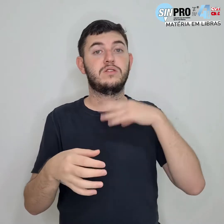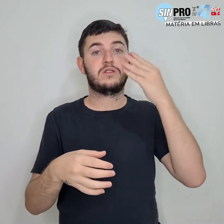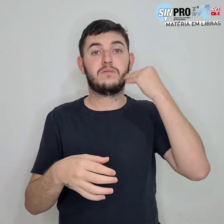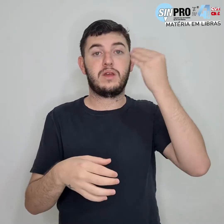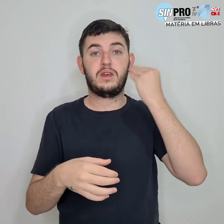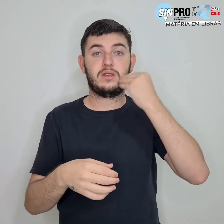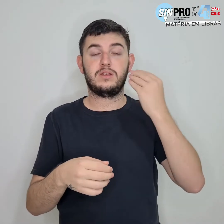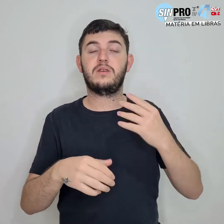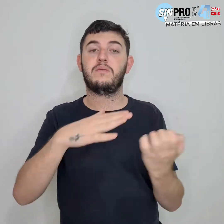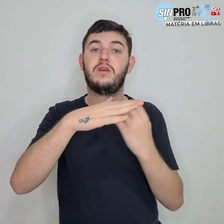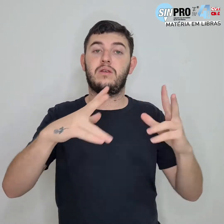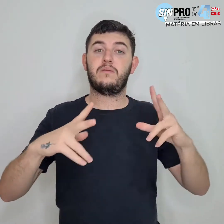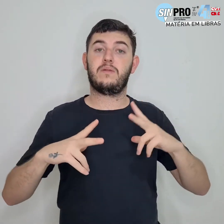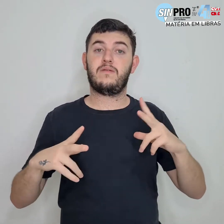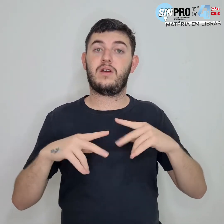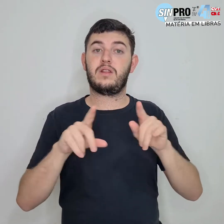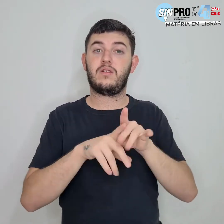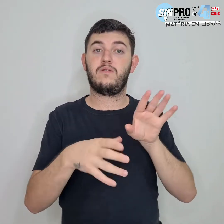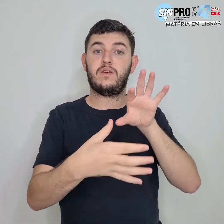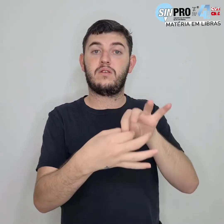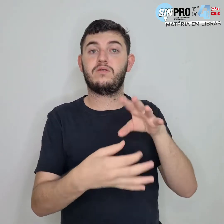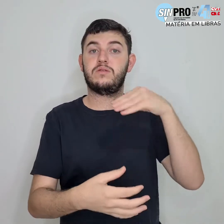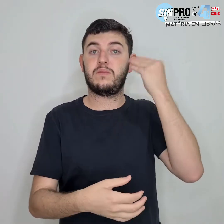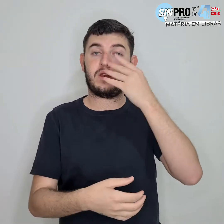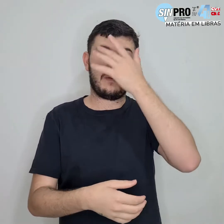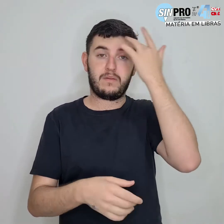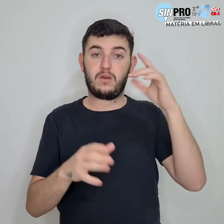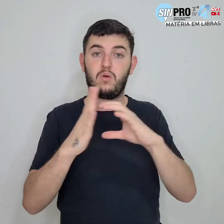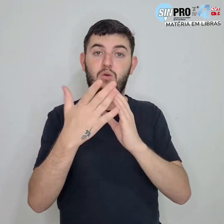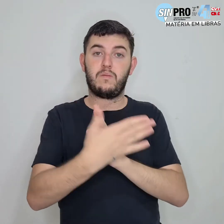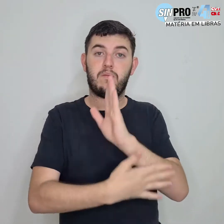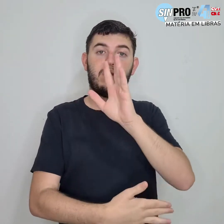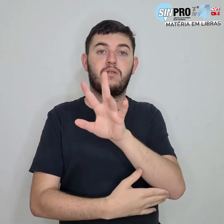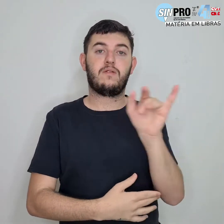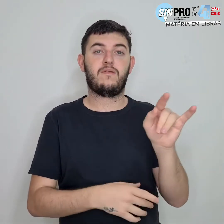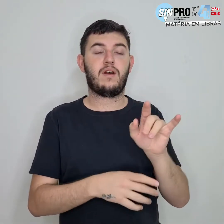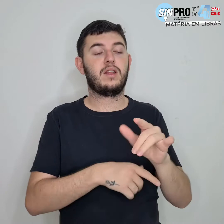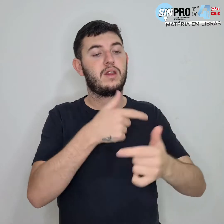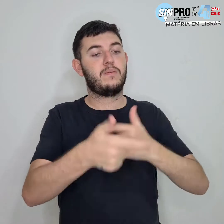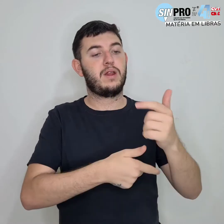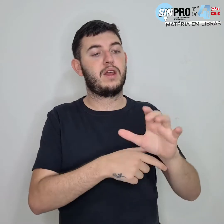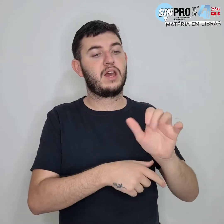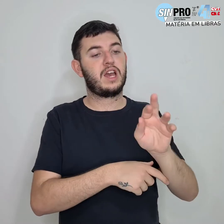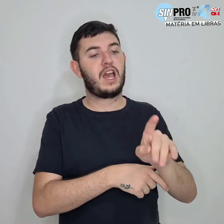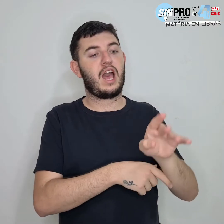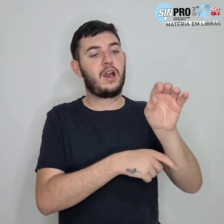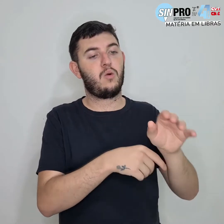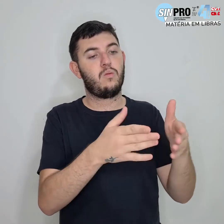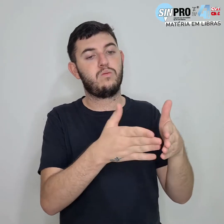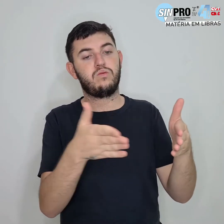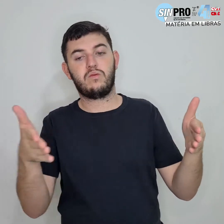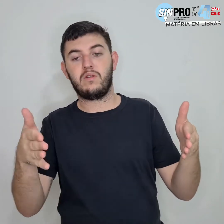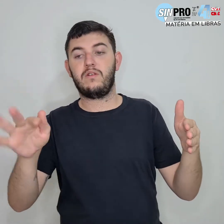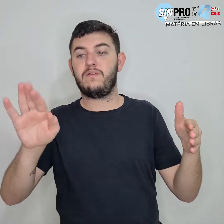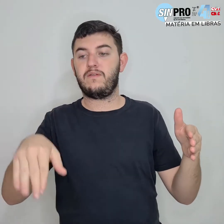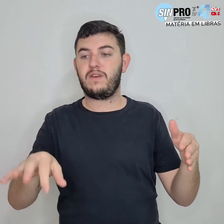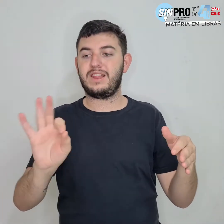a pessoa aprovada no concurso para o cargo denominado prazo indeterminado, que será a maioria das carreiras do serviço